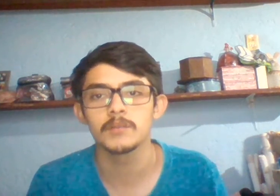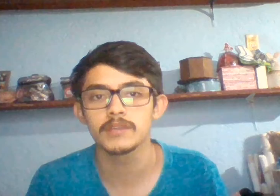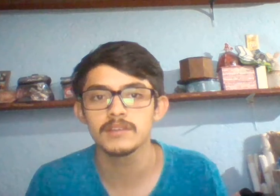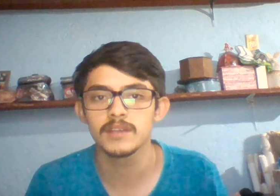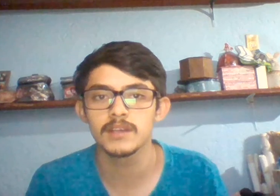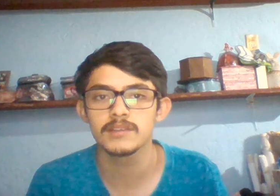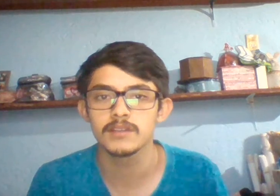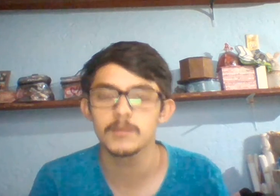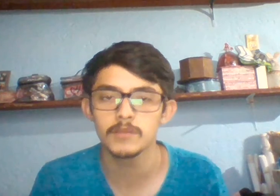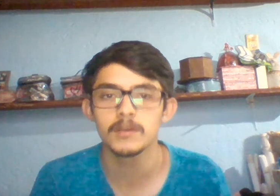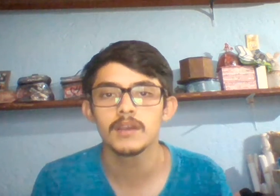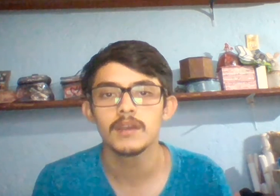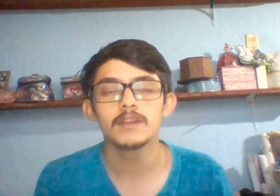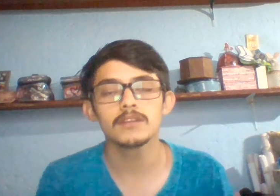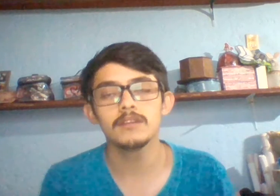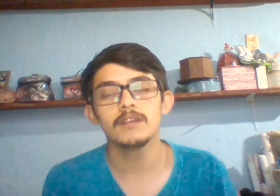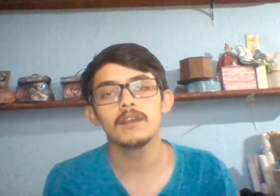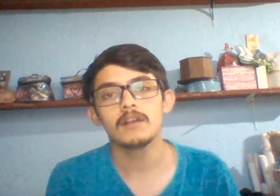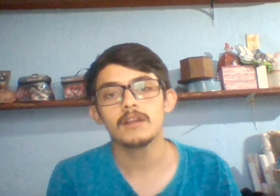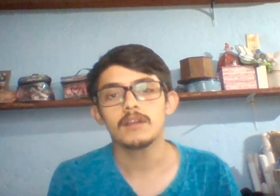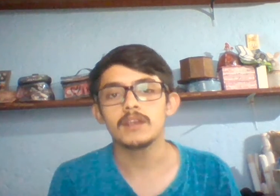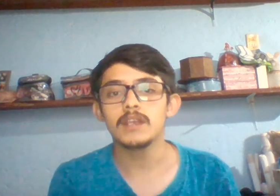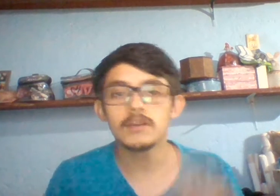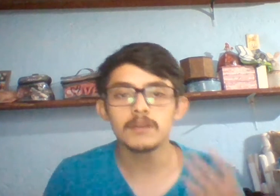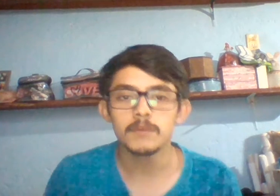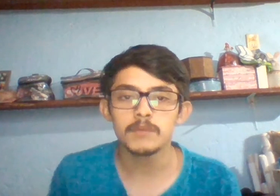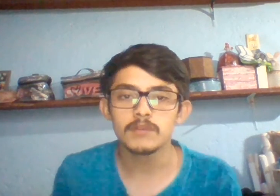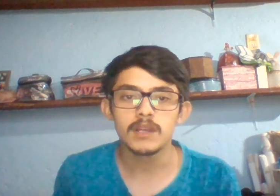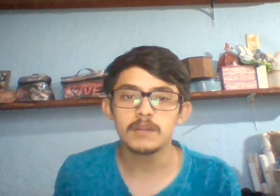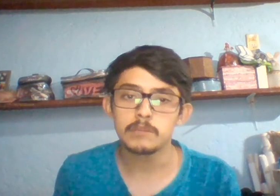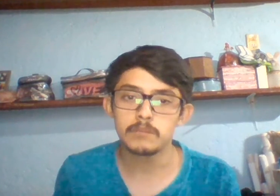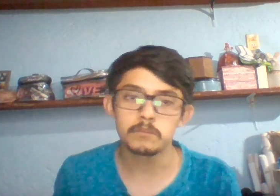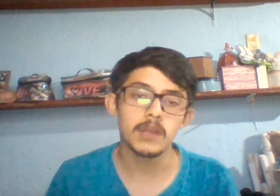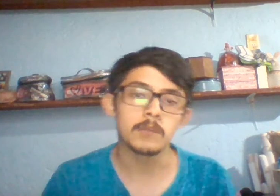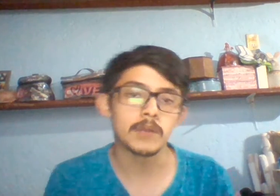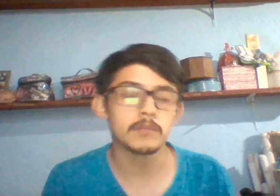potencia sigue siendo la misma. Entonces, y ahora vamos con el par motor